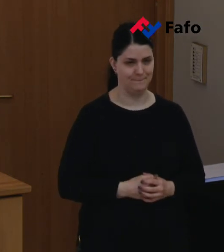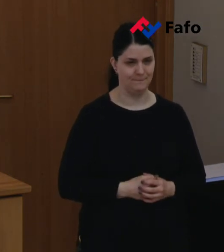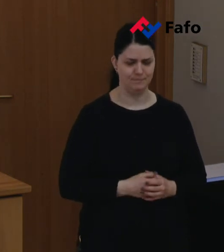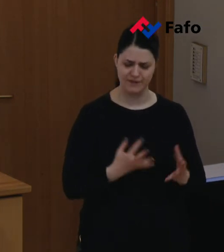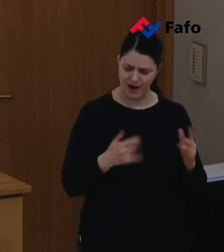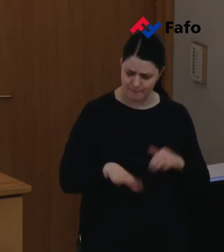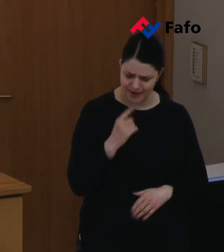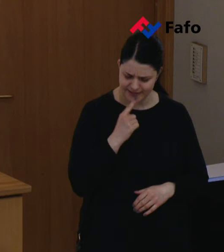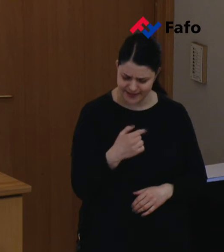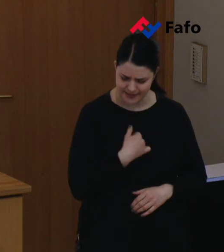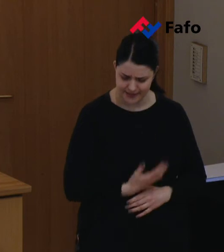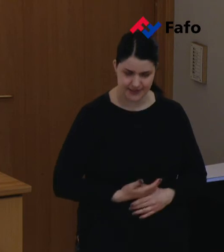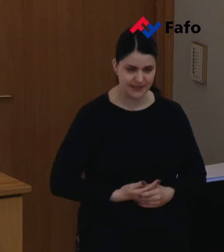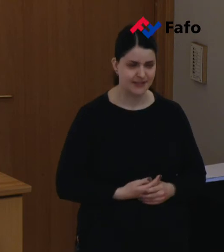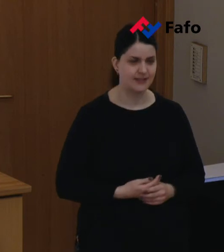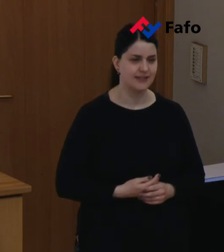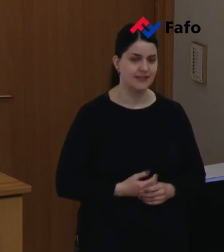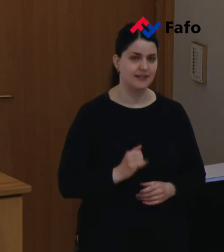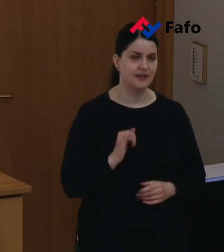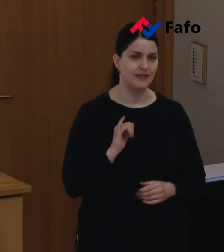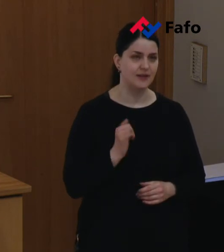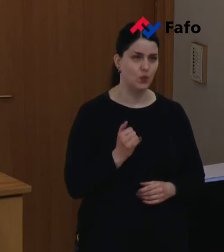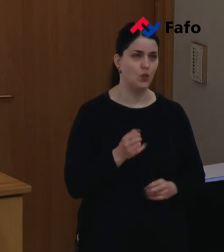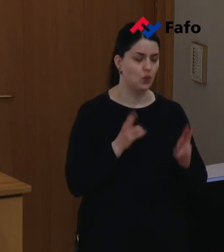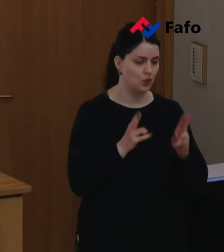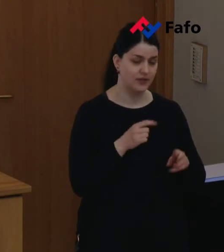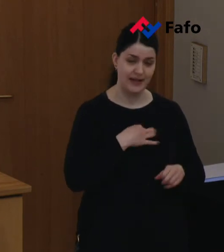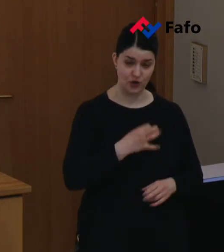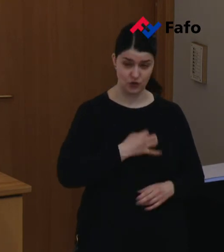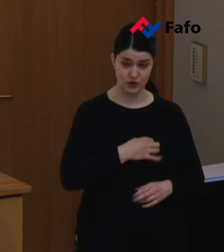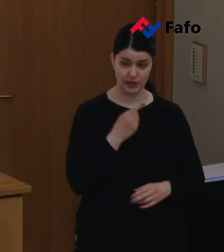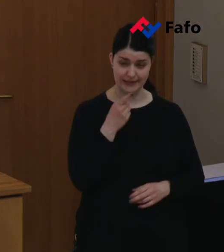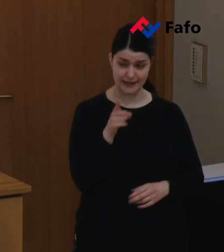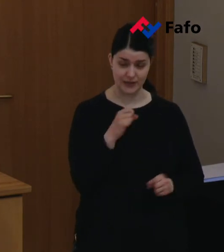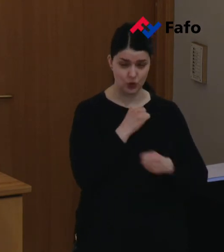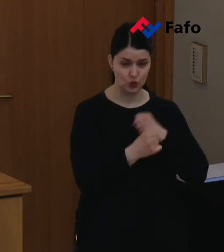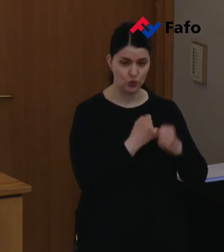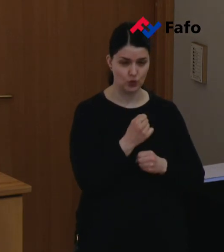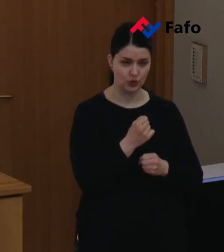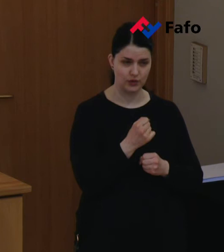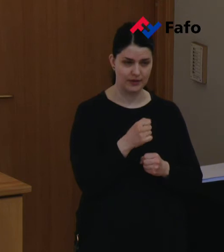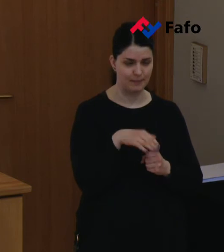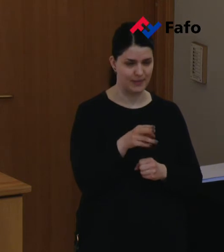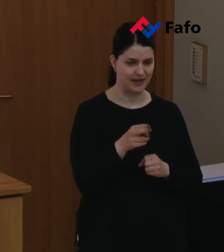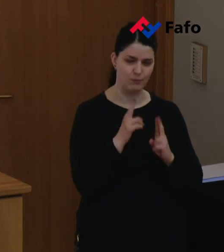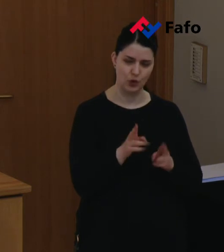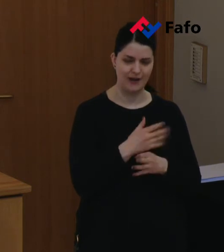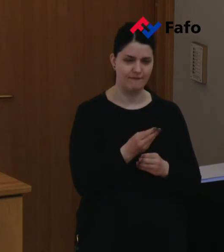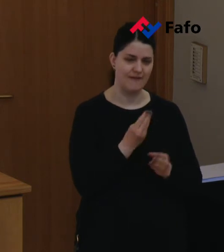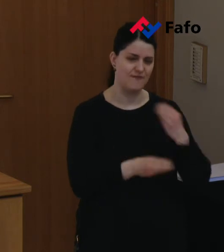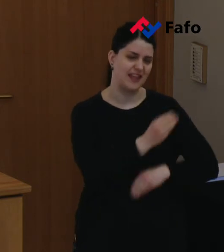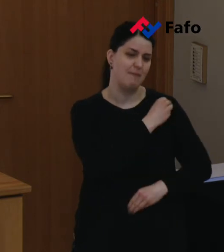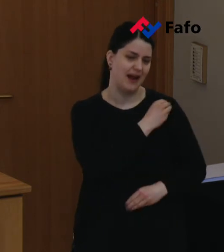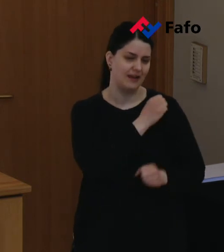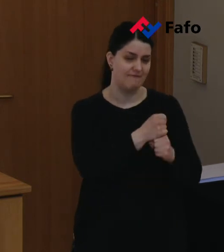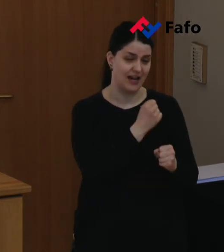Hva det for mer da? Ja, og så skulle vi ønske at dere hadde gjort bruk av større grad av feedback-verktøy